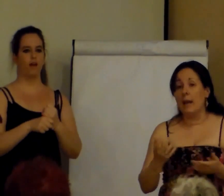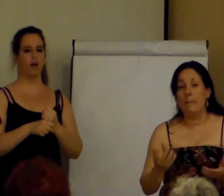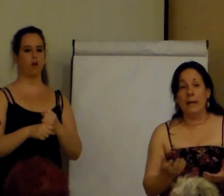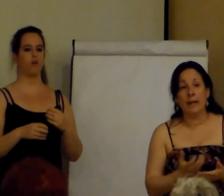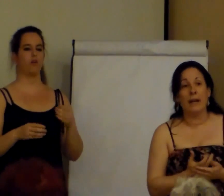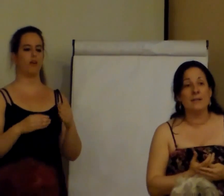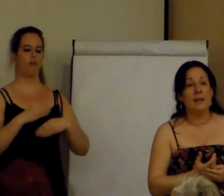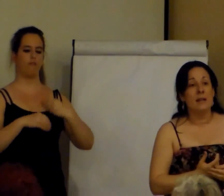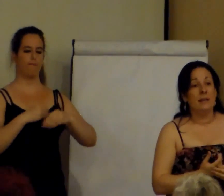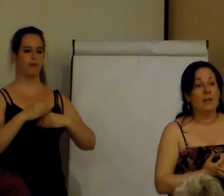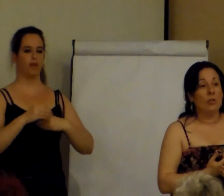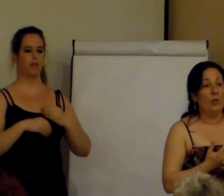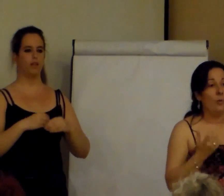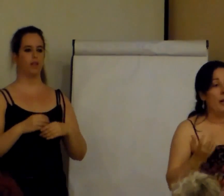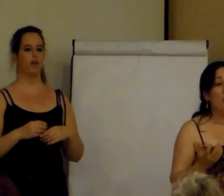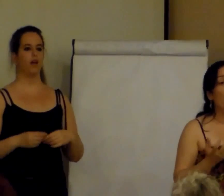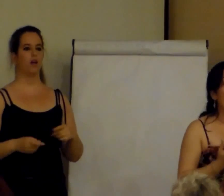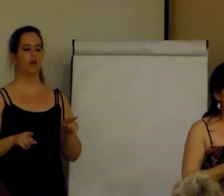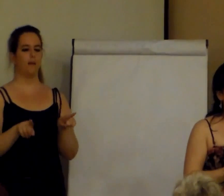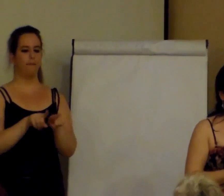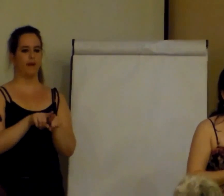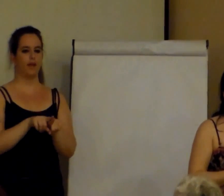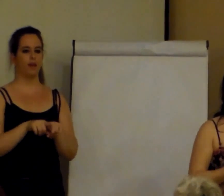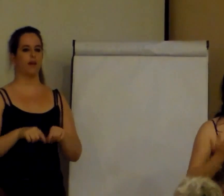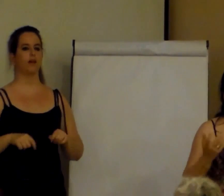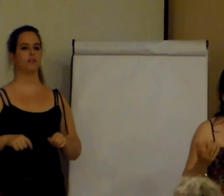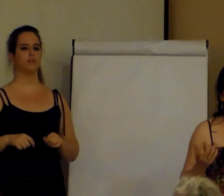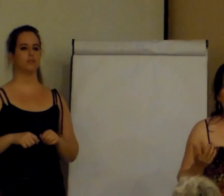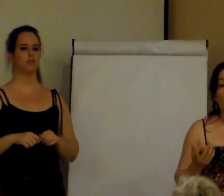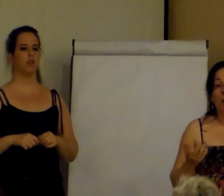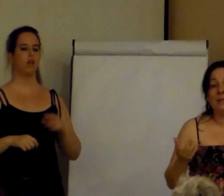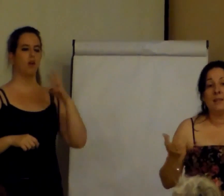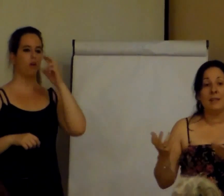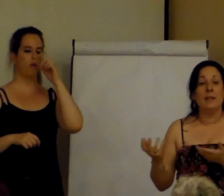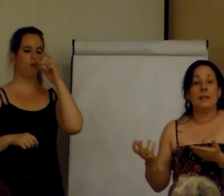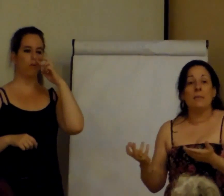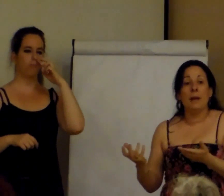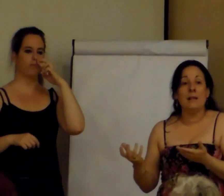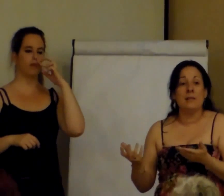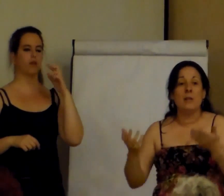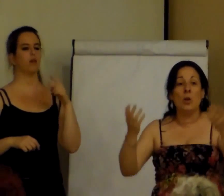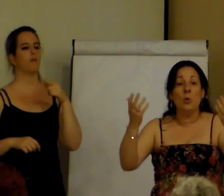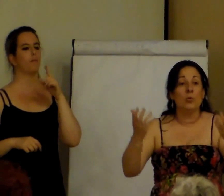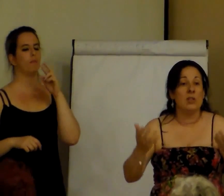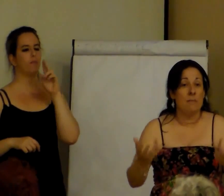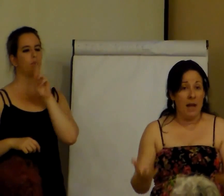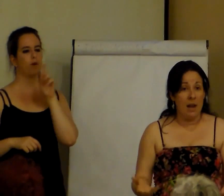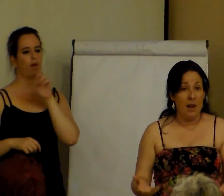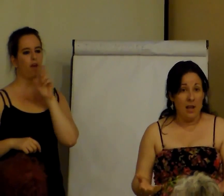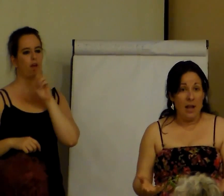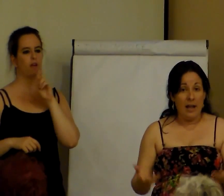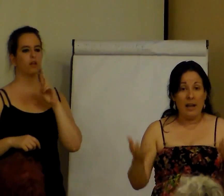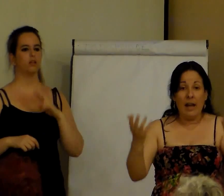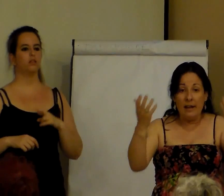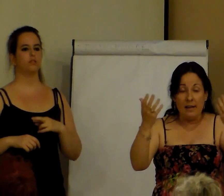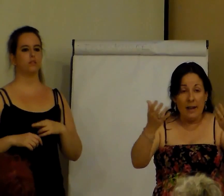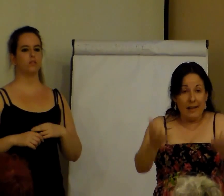veces pasa que las parejas, tanto varón como mujer, no entienden de por qué se siente tan mal si no luce